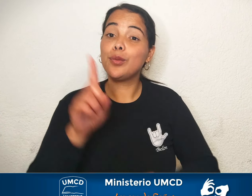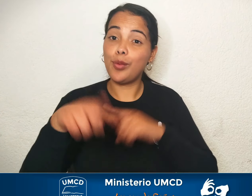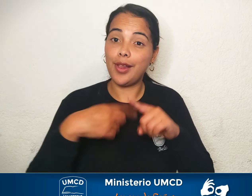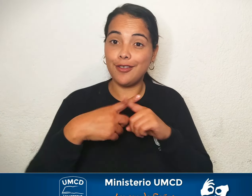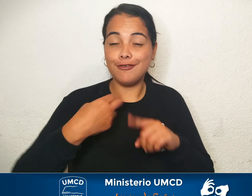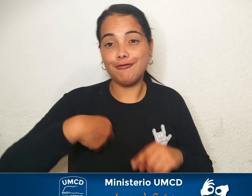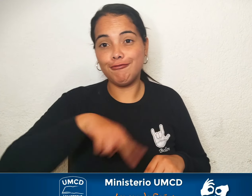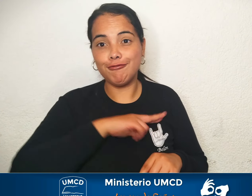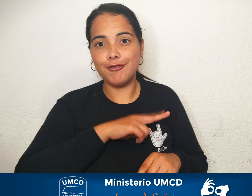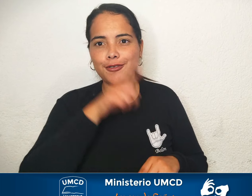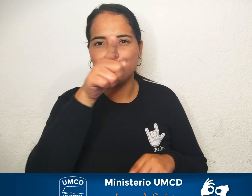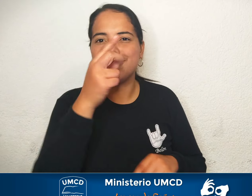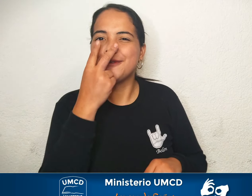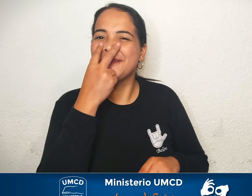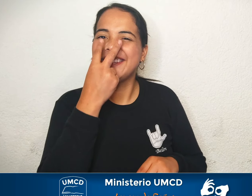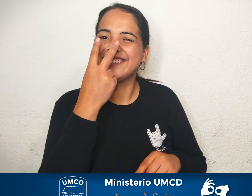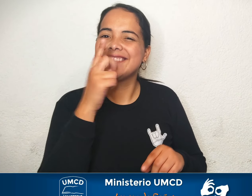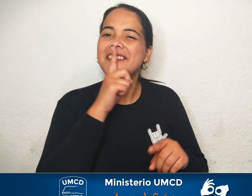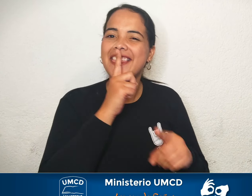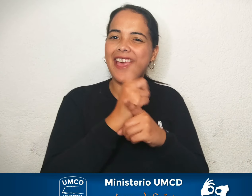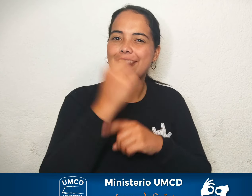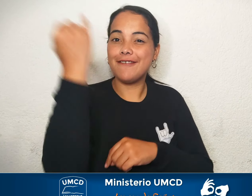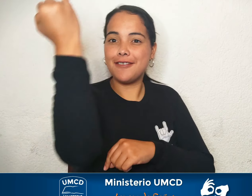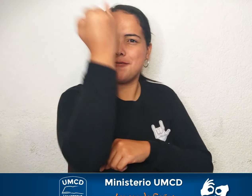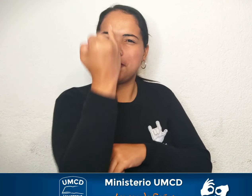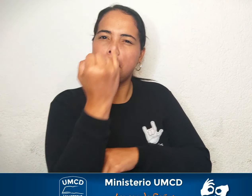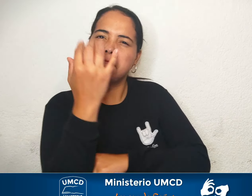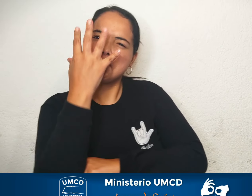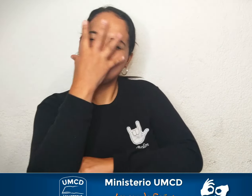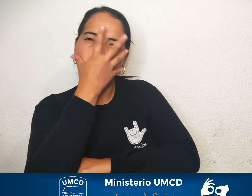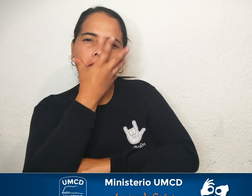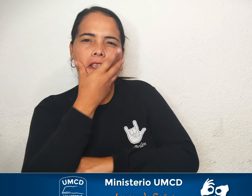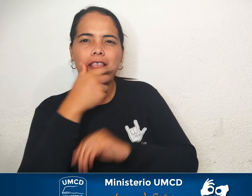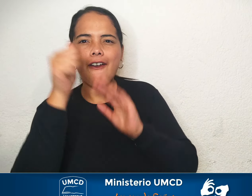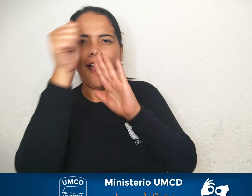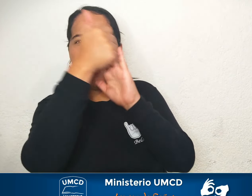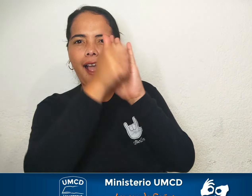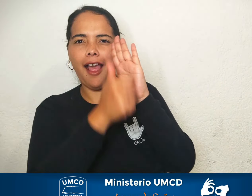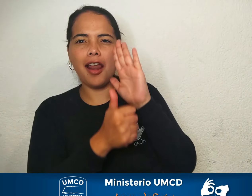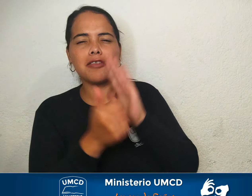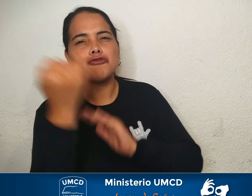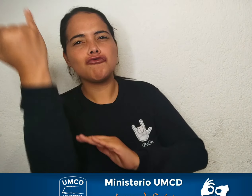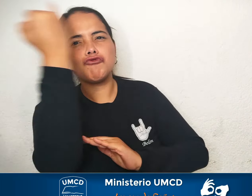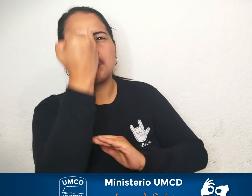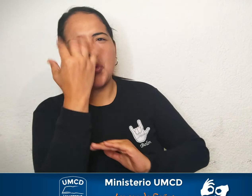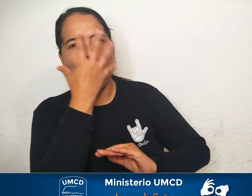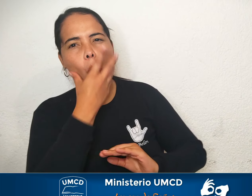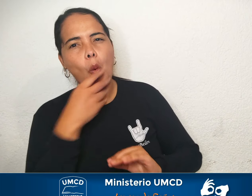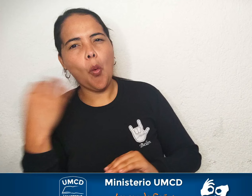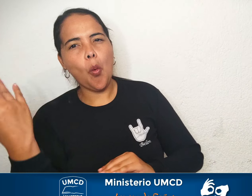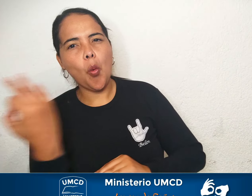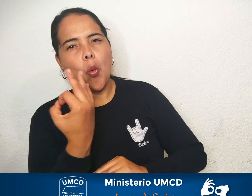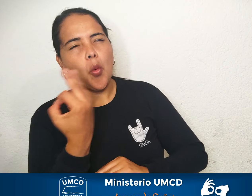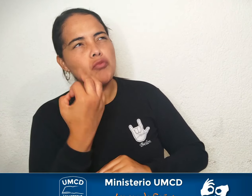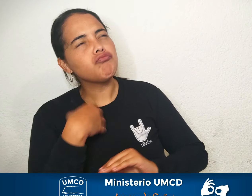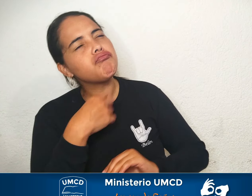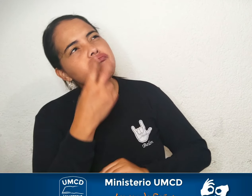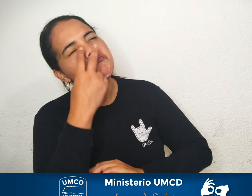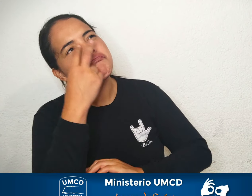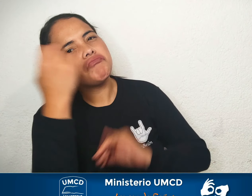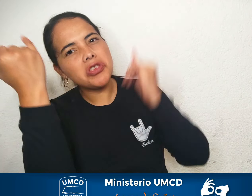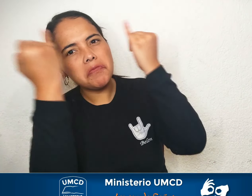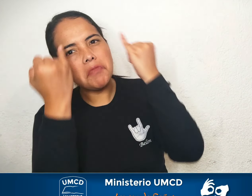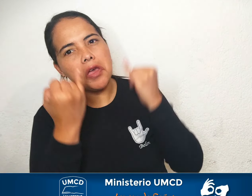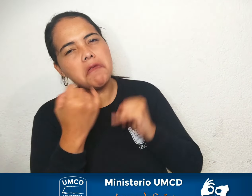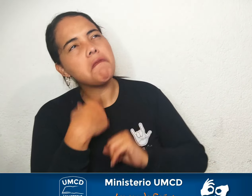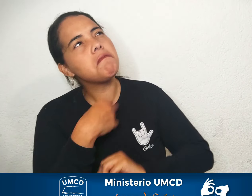Cuando nosotros vamos a mirar una obra artística, sea esta tal vez una pieza musical o un cuadro, algo por el estilo,